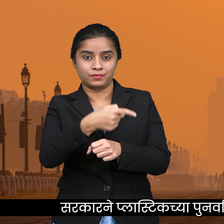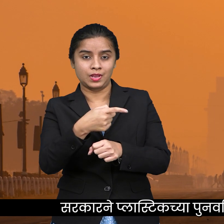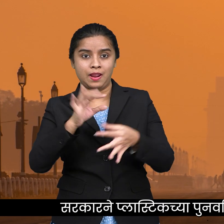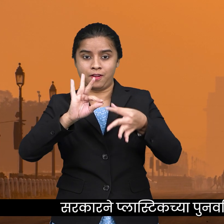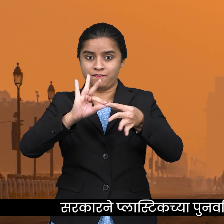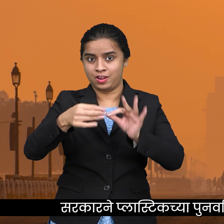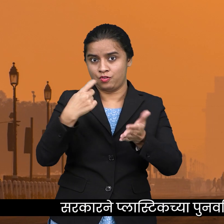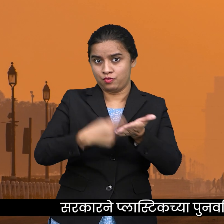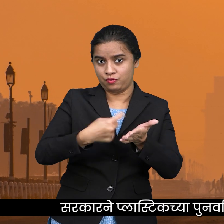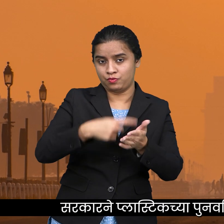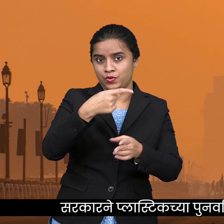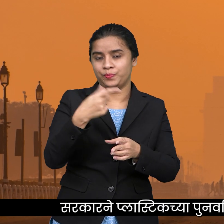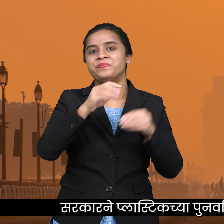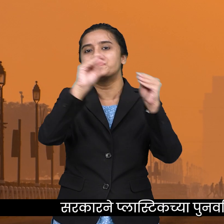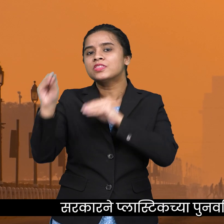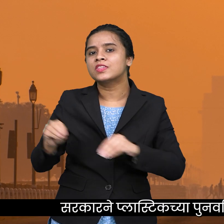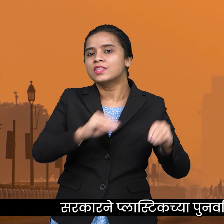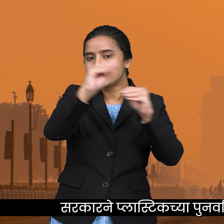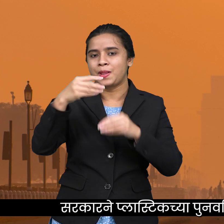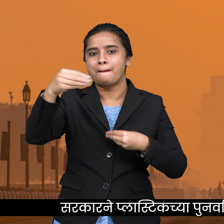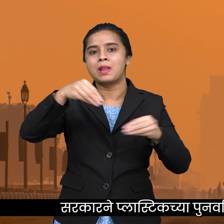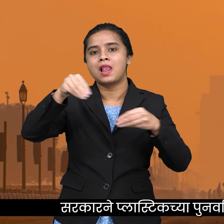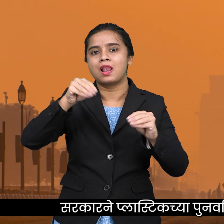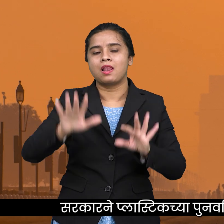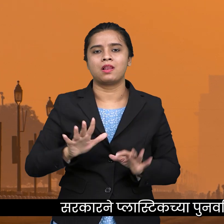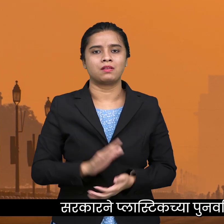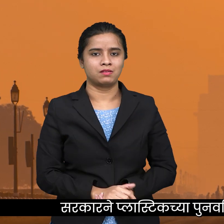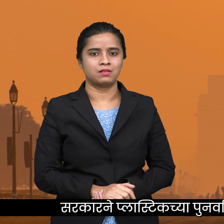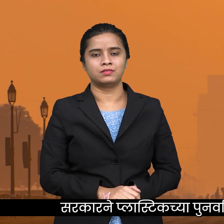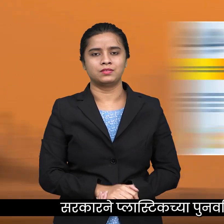सरकारने प्लास्टिकच्या पुनर्वापरासाठी काही नियम निश्चित केले आहेत.